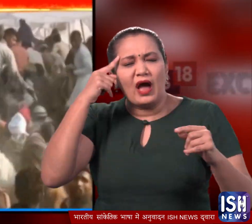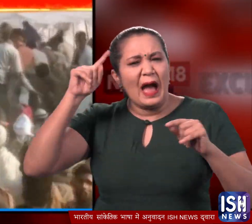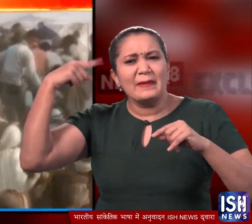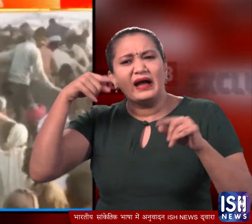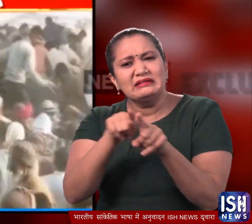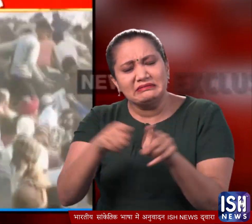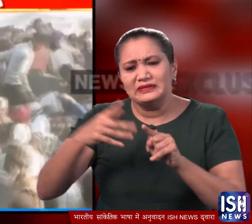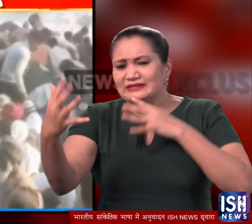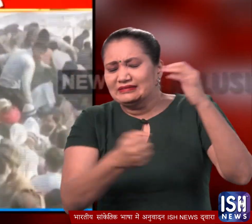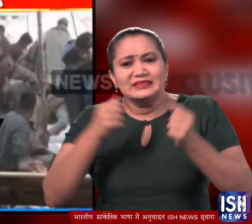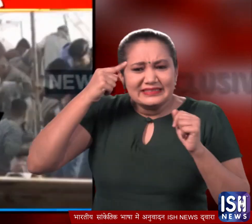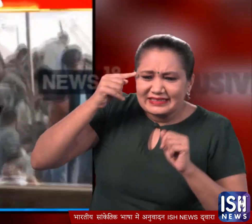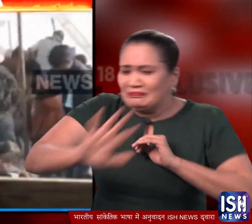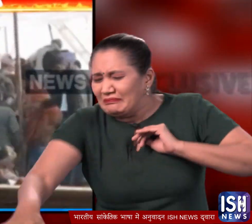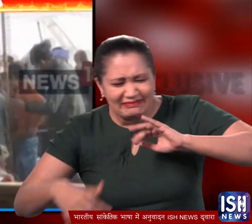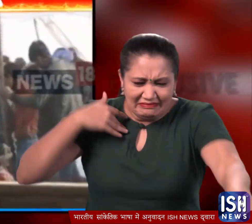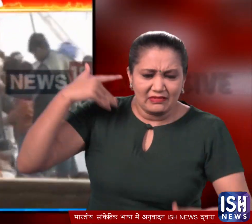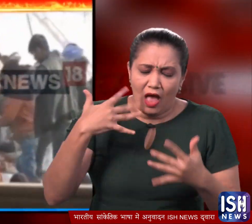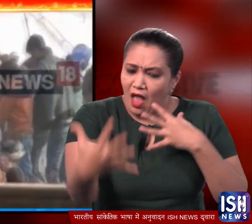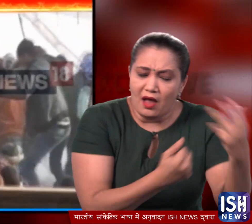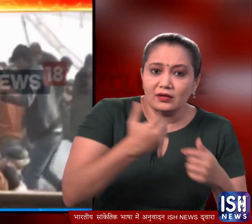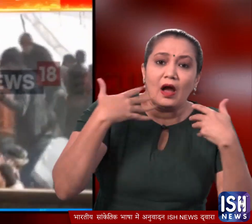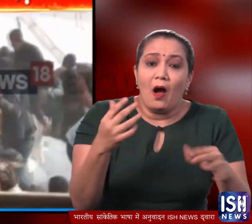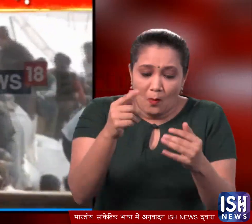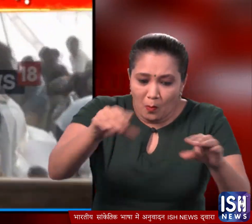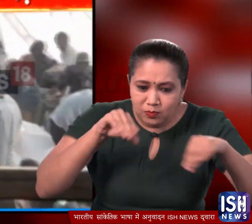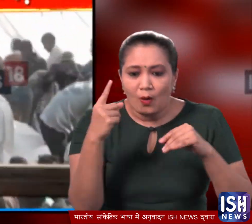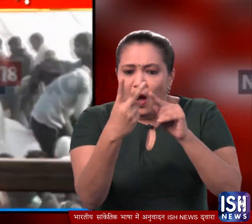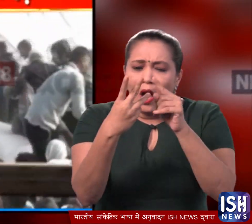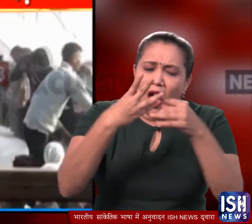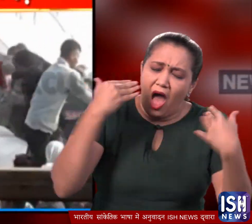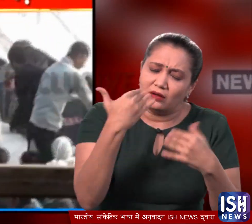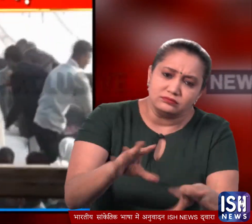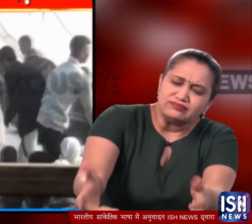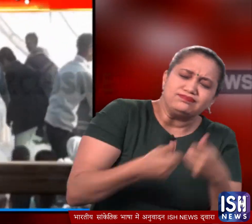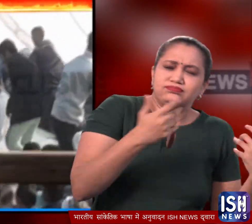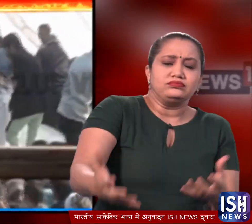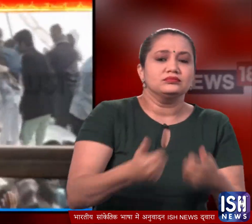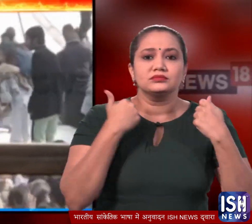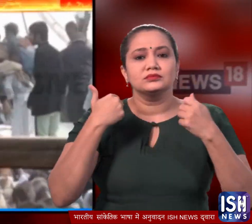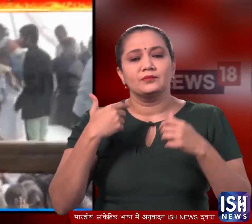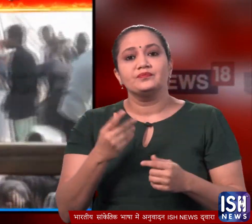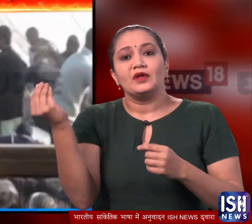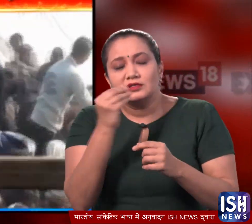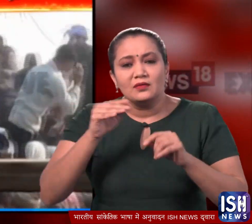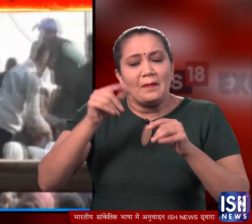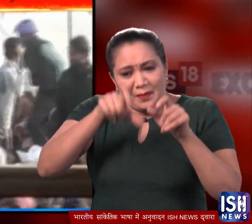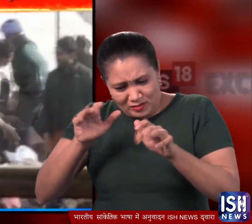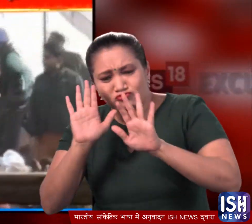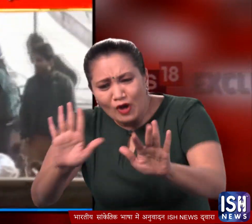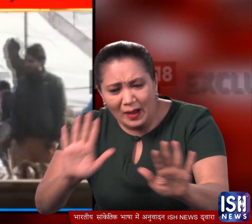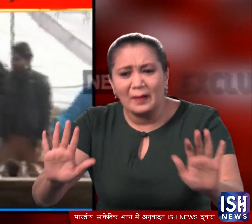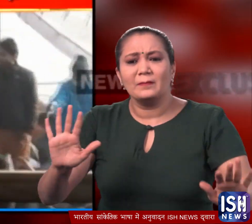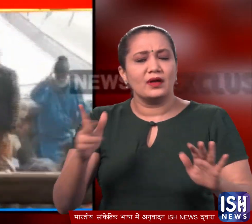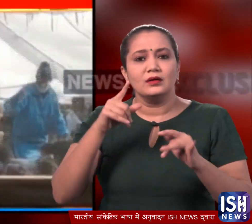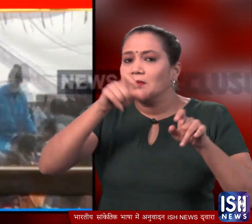ने एक दूसरे की भी परवाह नहीं की। जिसके हाथ जितने कंबल लगे वो लेकर चलता बना। इस दौरान कुछ लोगों ने उन्हें रोकने की कोशिश की, लेकिन